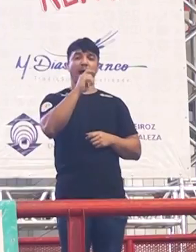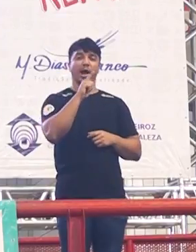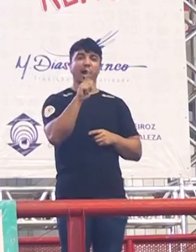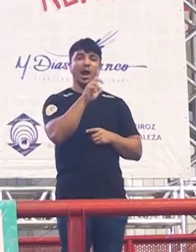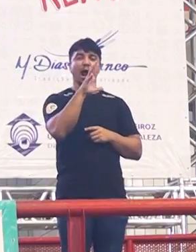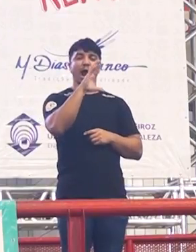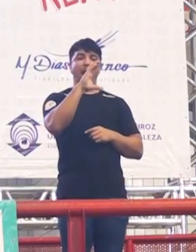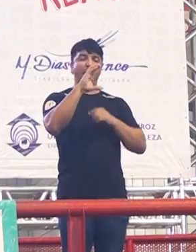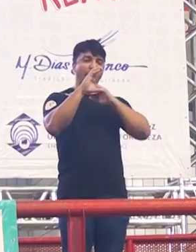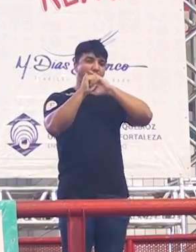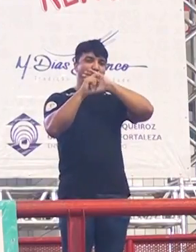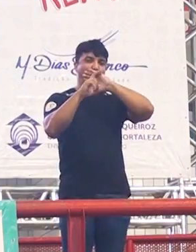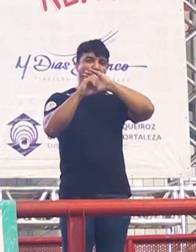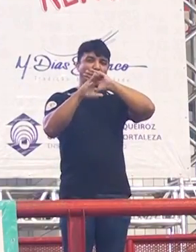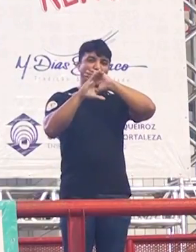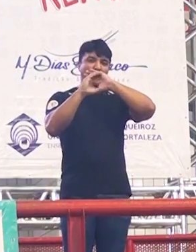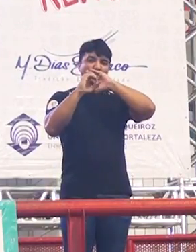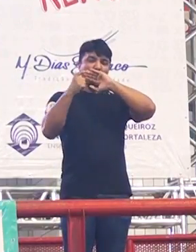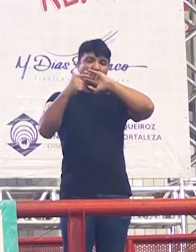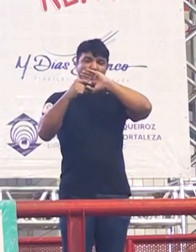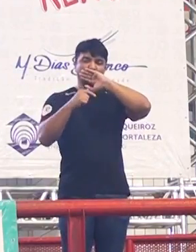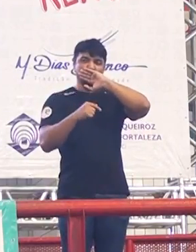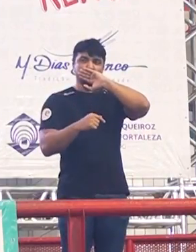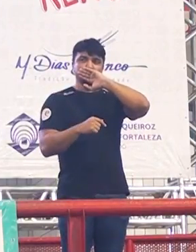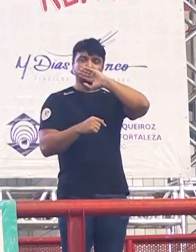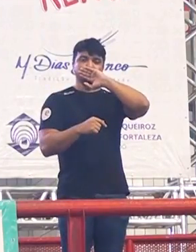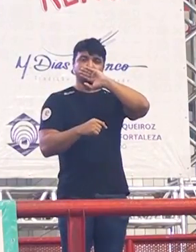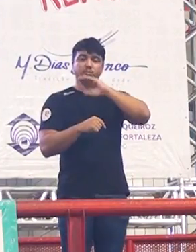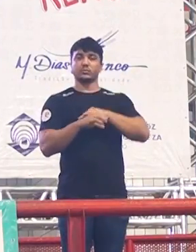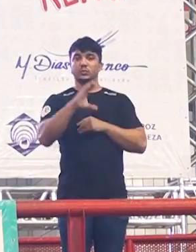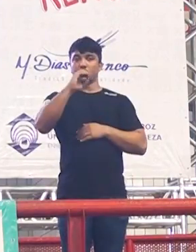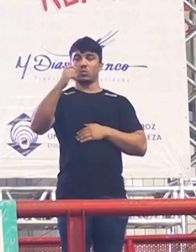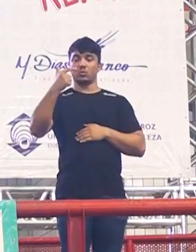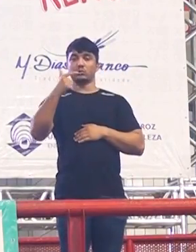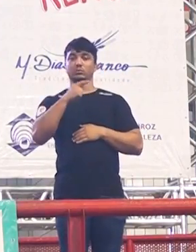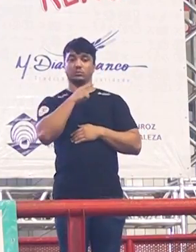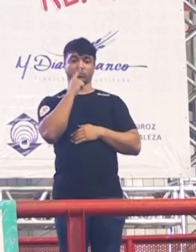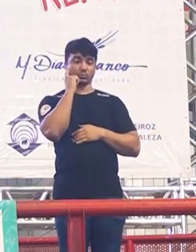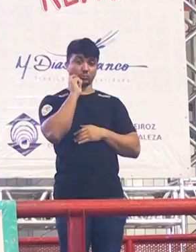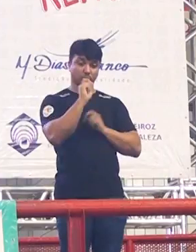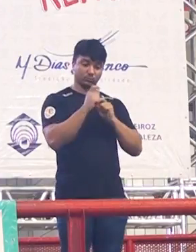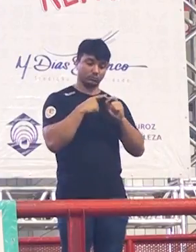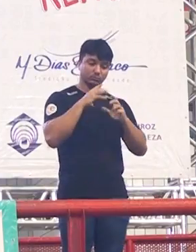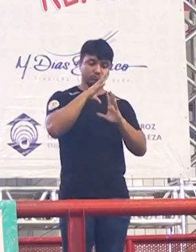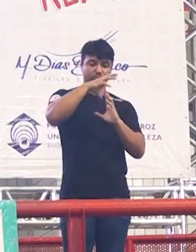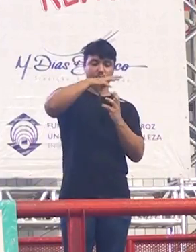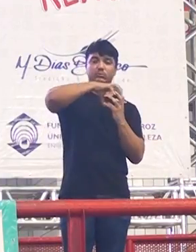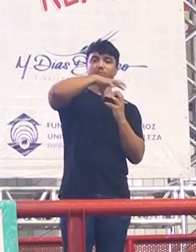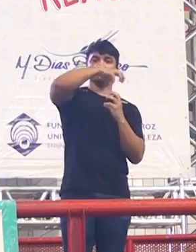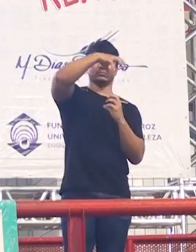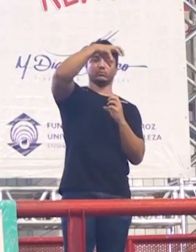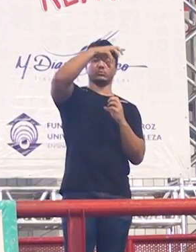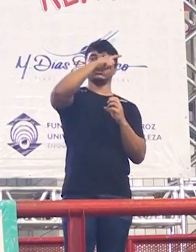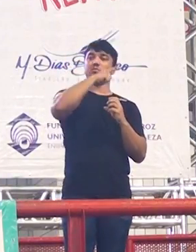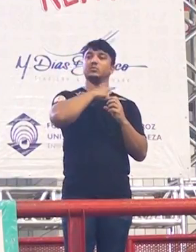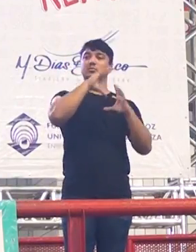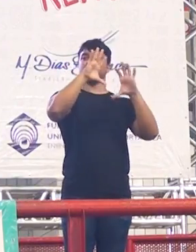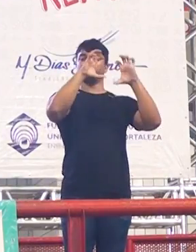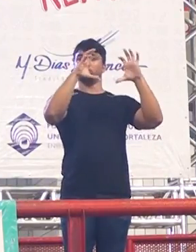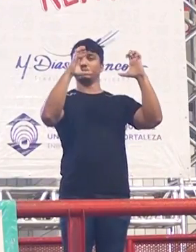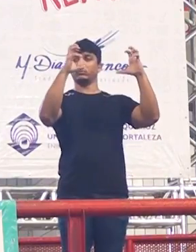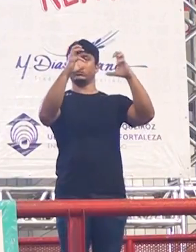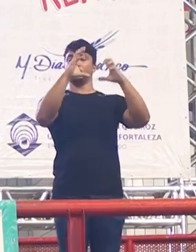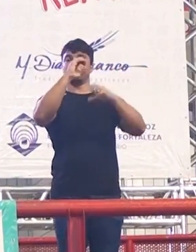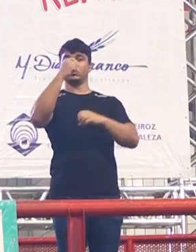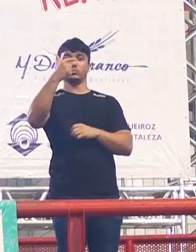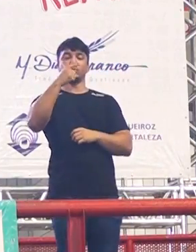carbônico. Então, como eu falei, o gás carbônico ele lança, o biocombustível, ele lança gás carbônico na atmosfera,